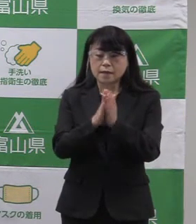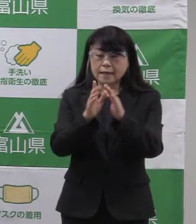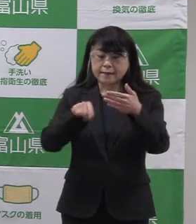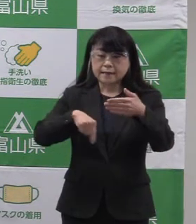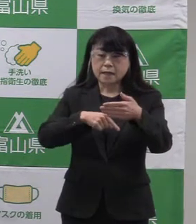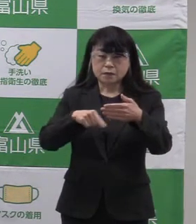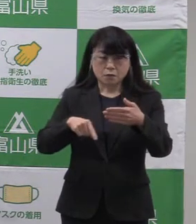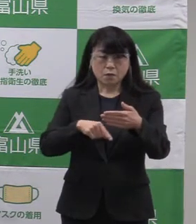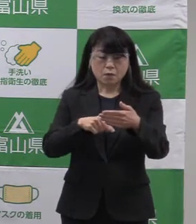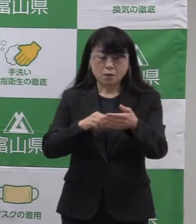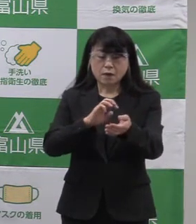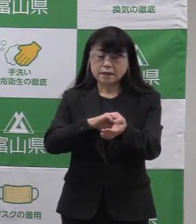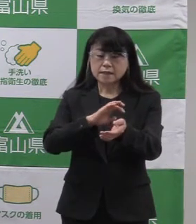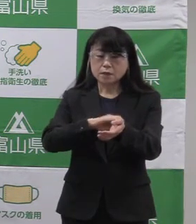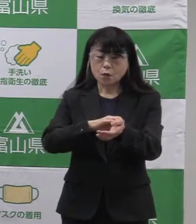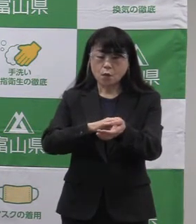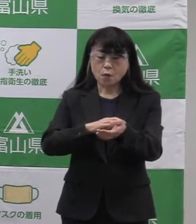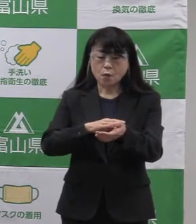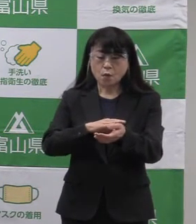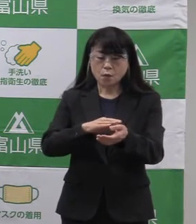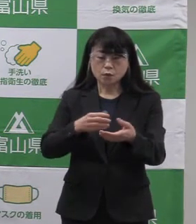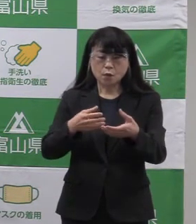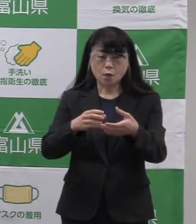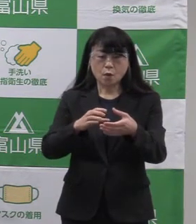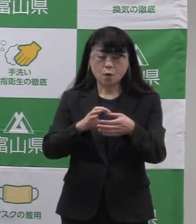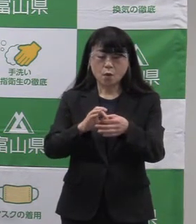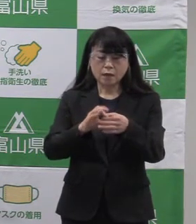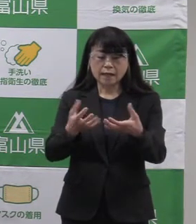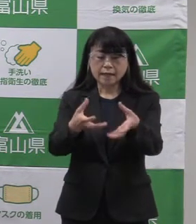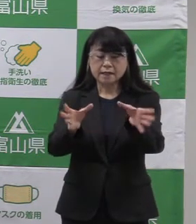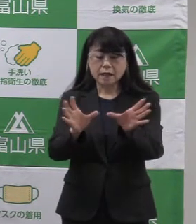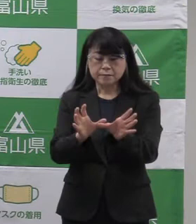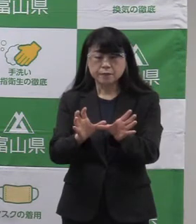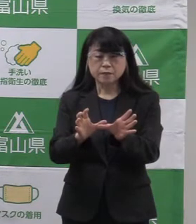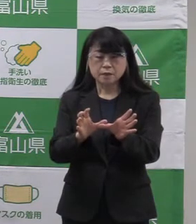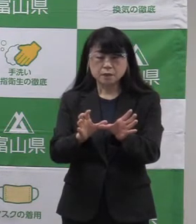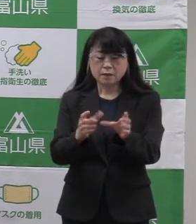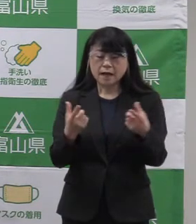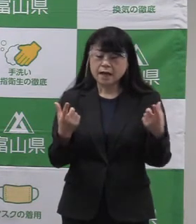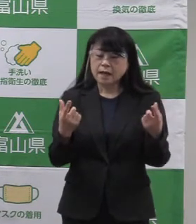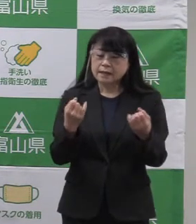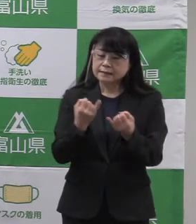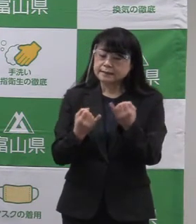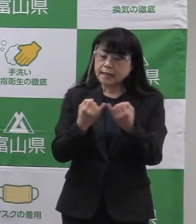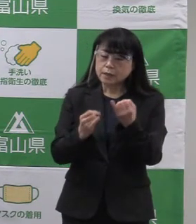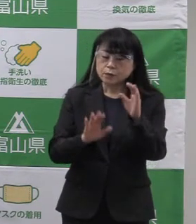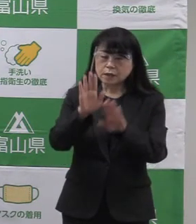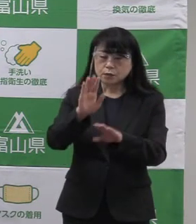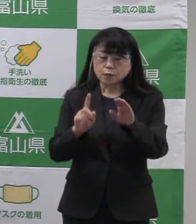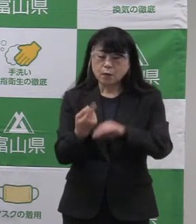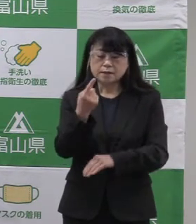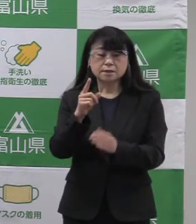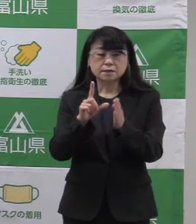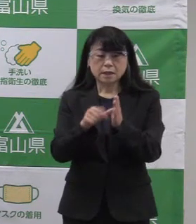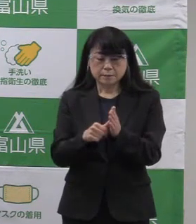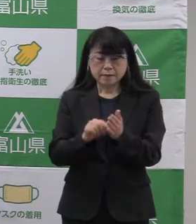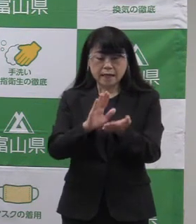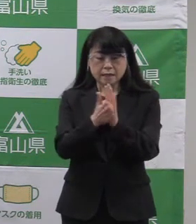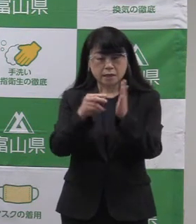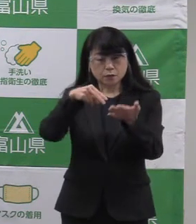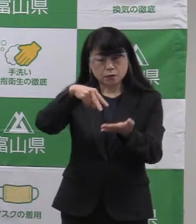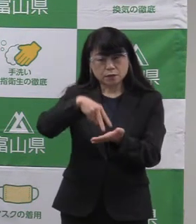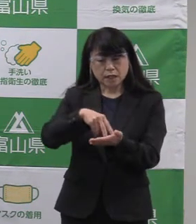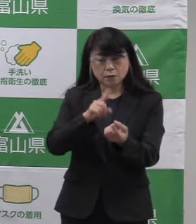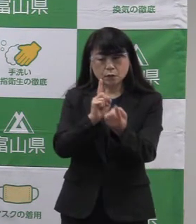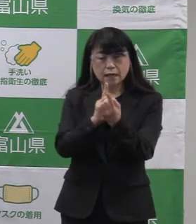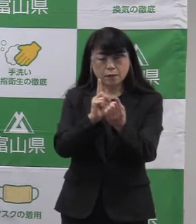点、医療拠点機関で、そういった事態が発生した場合、県としてどういった対応をされるかというのが、